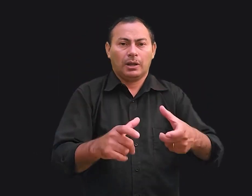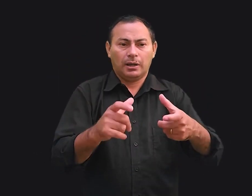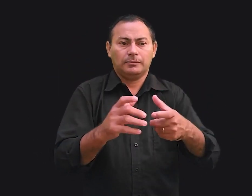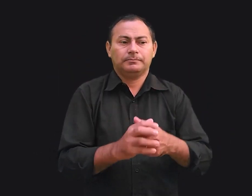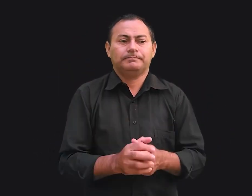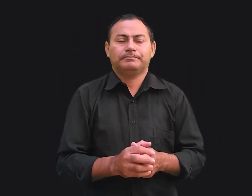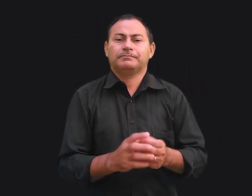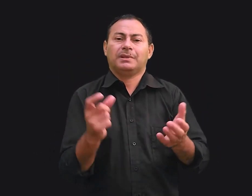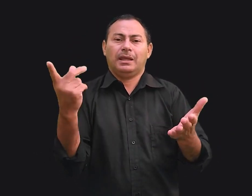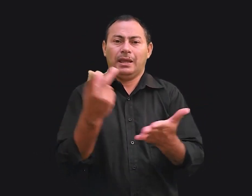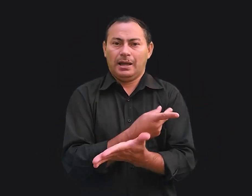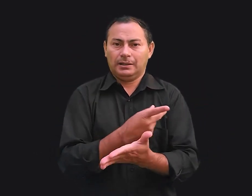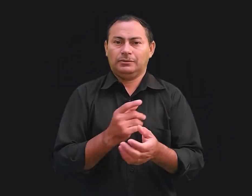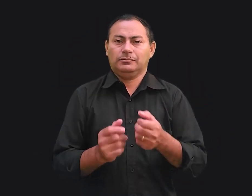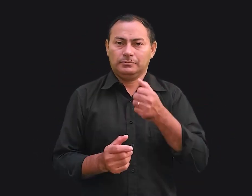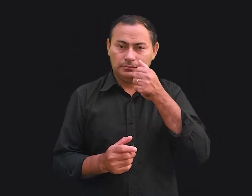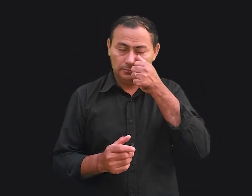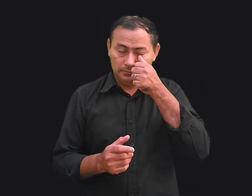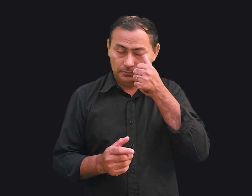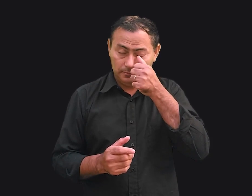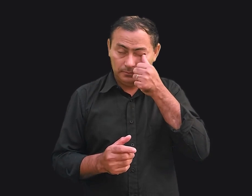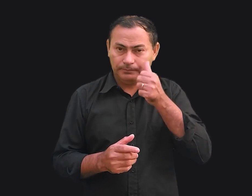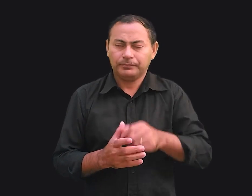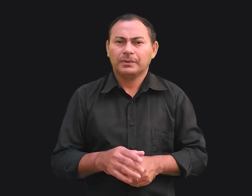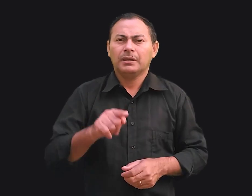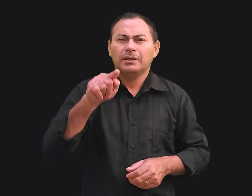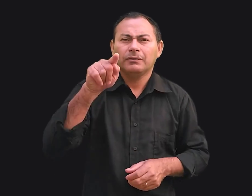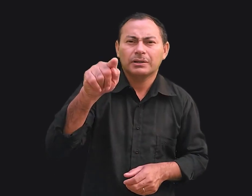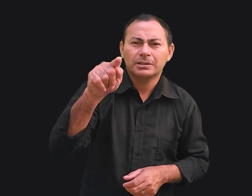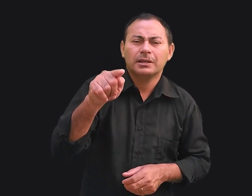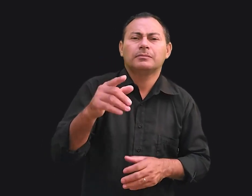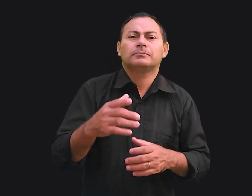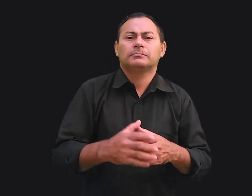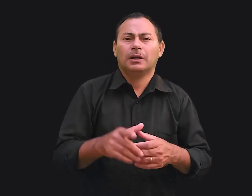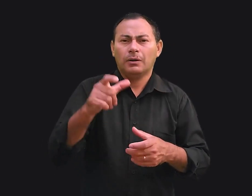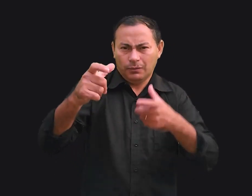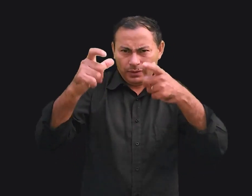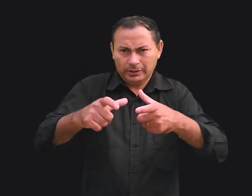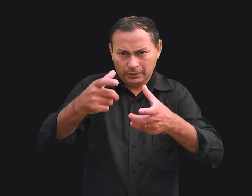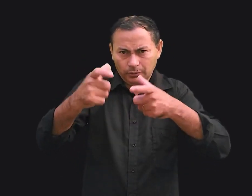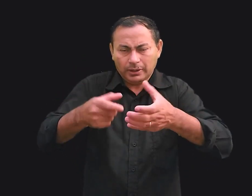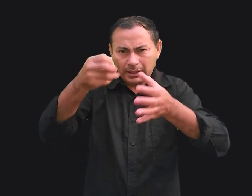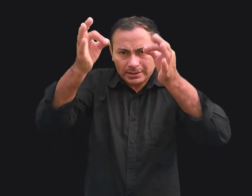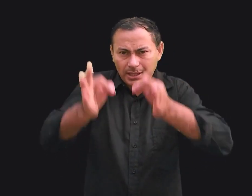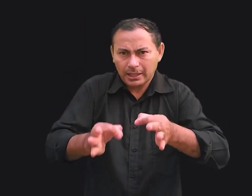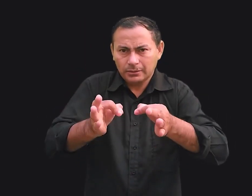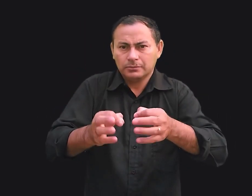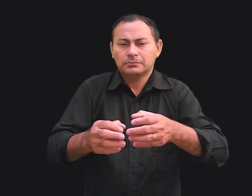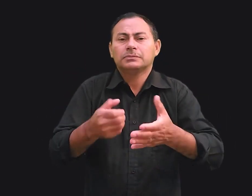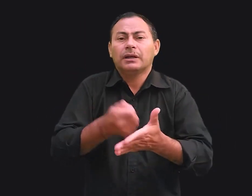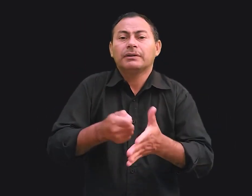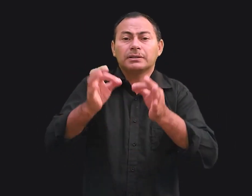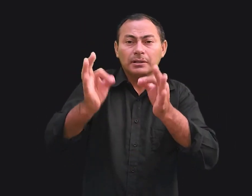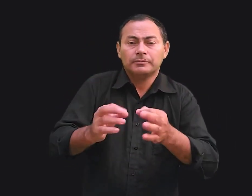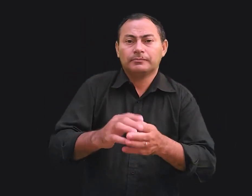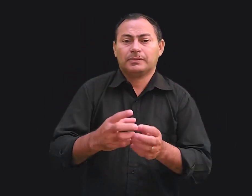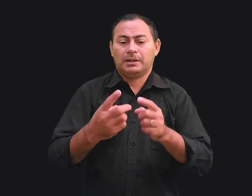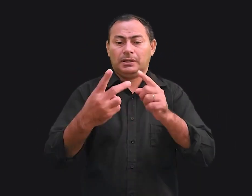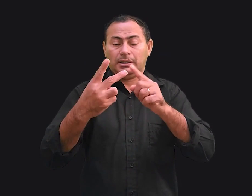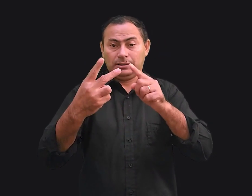lugar inadequado. E você? Está onde deveria estar? A segunda pergunta